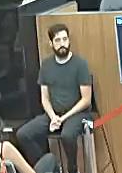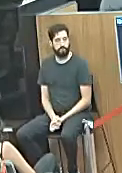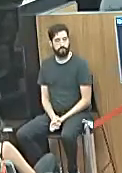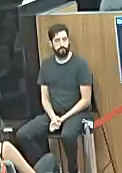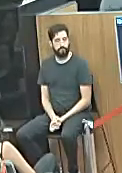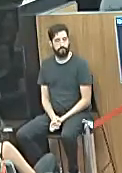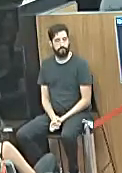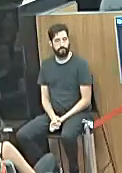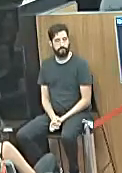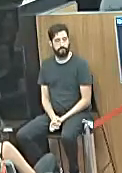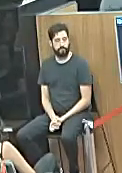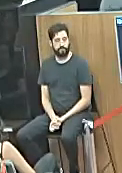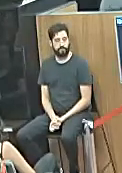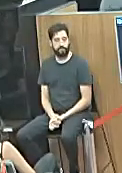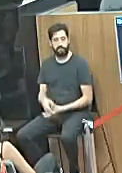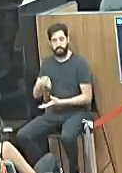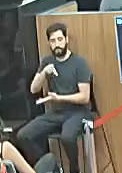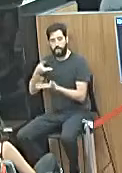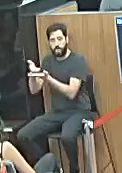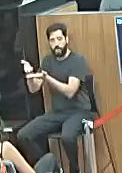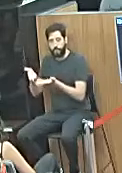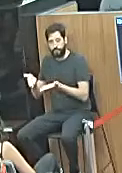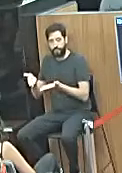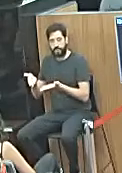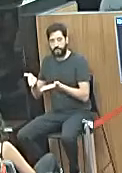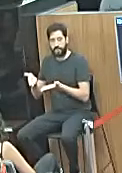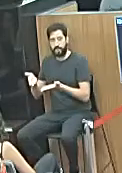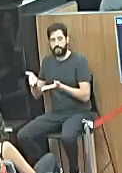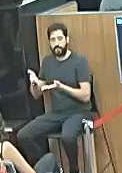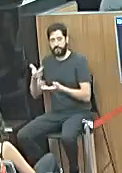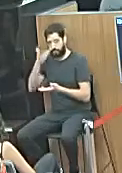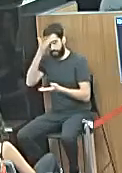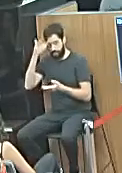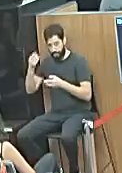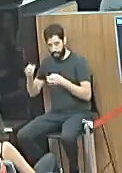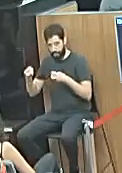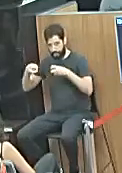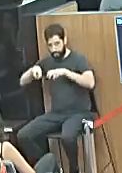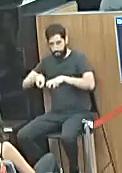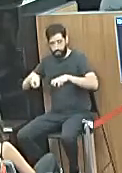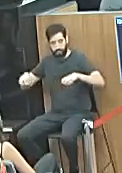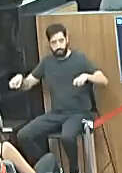a presidência com vida tomar assento à mesa os seguintes convidados